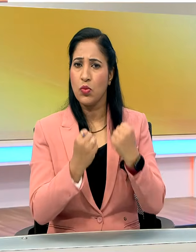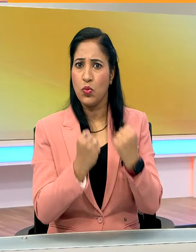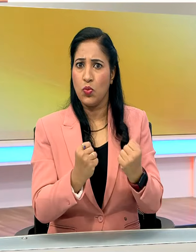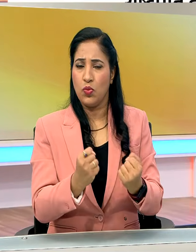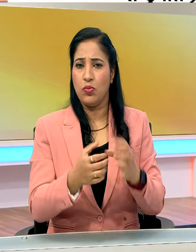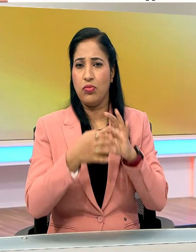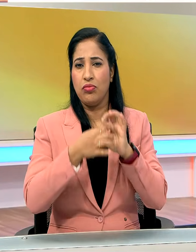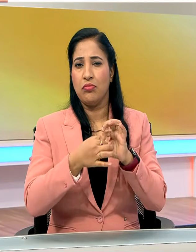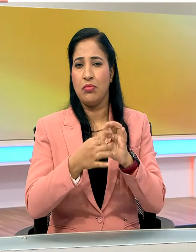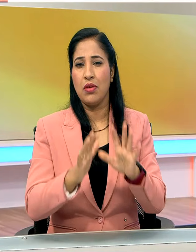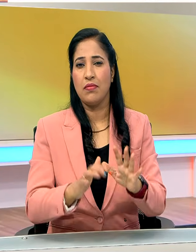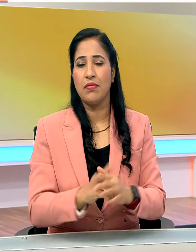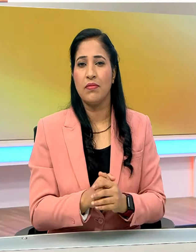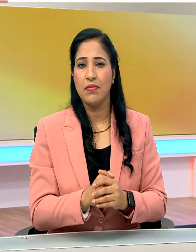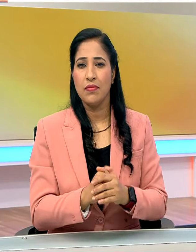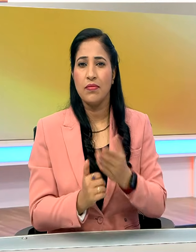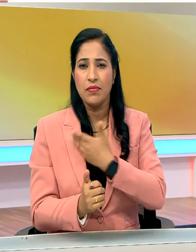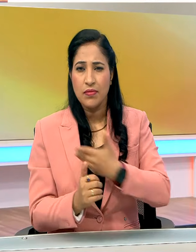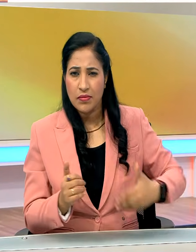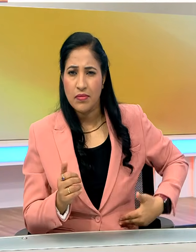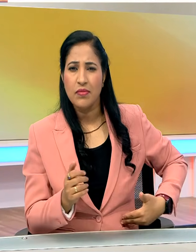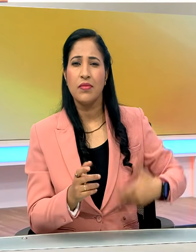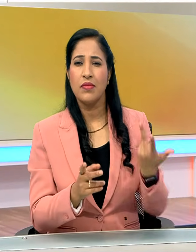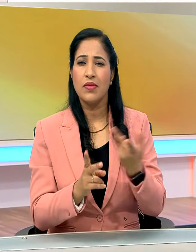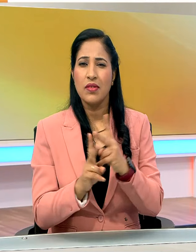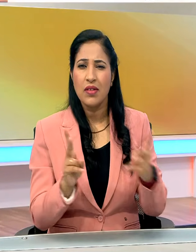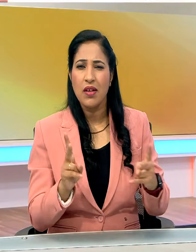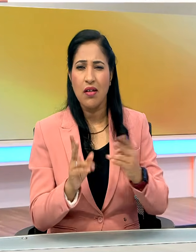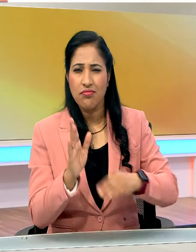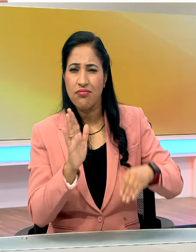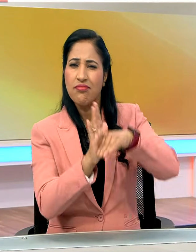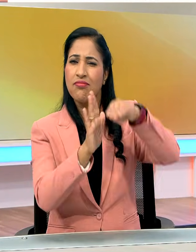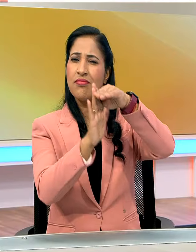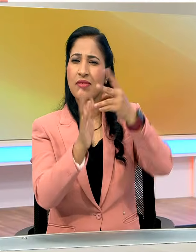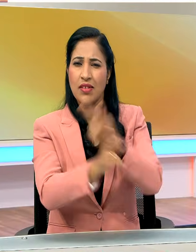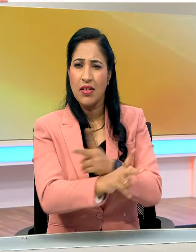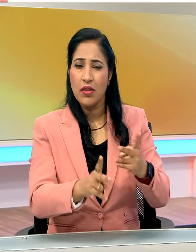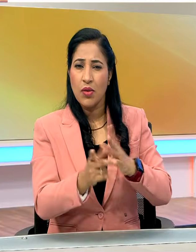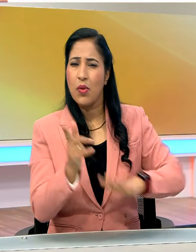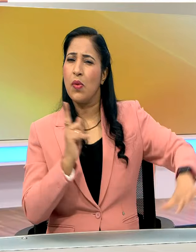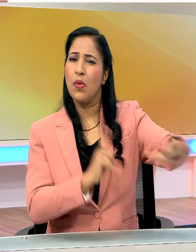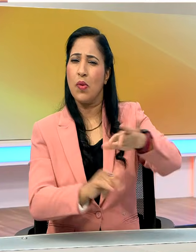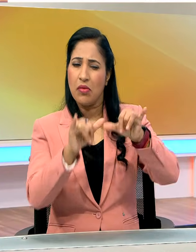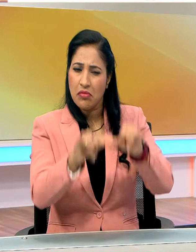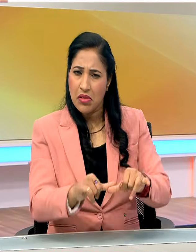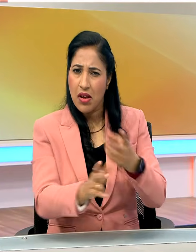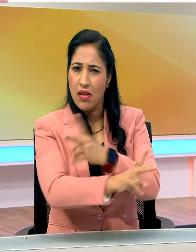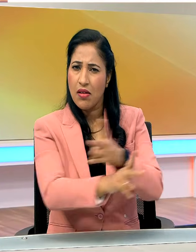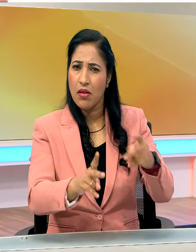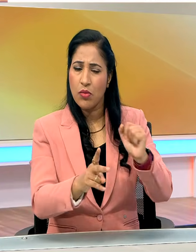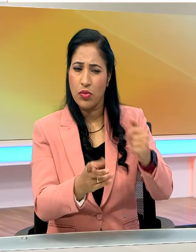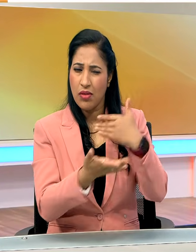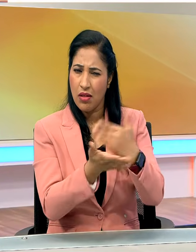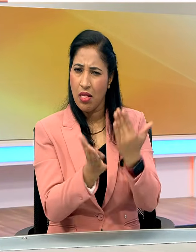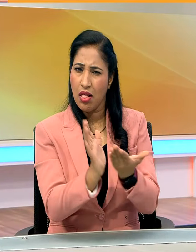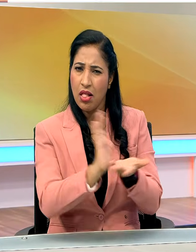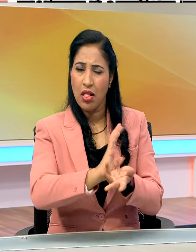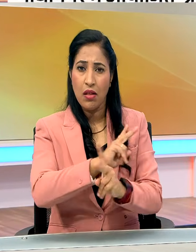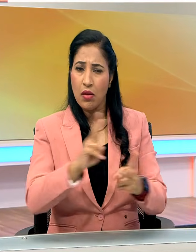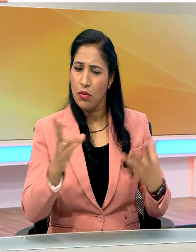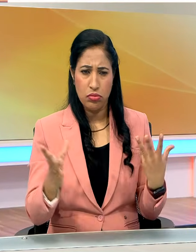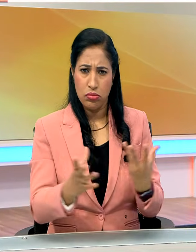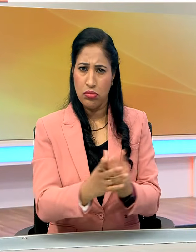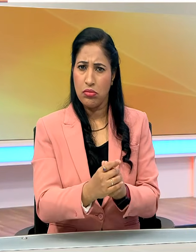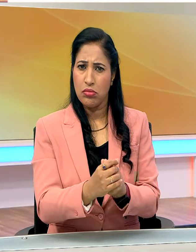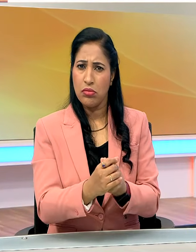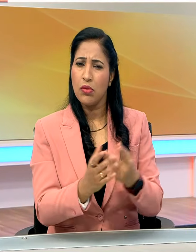है। जाति, वर्ग, भाषा और क्षेत्र जैसे सभी विभाजनों से ऊपर